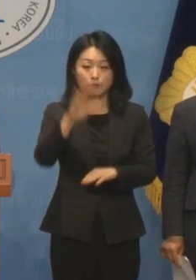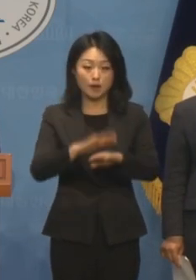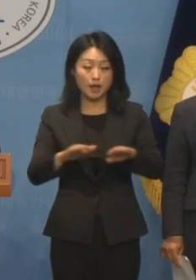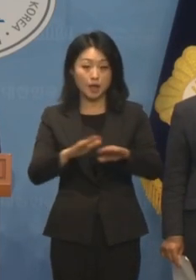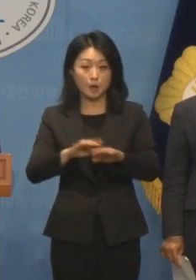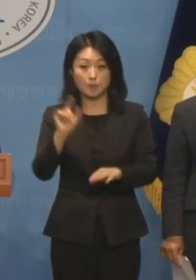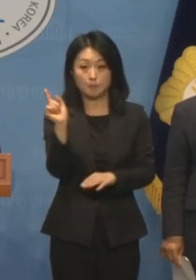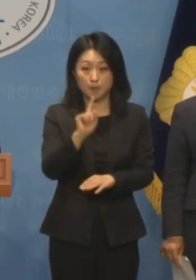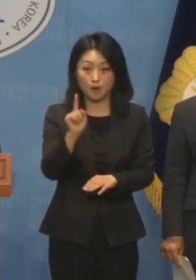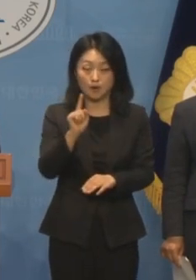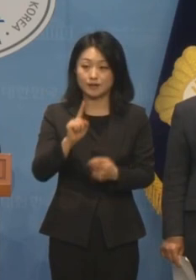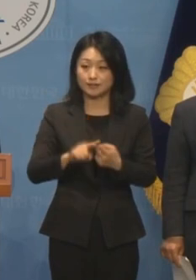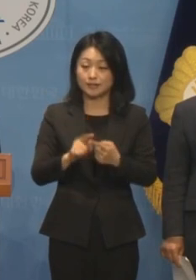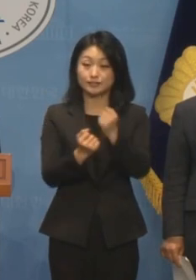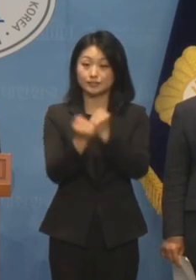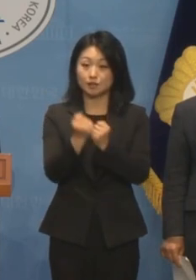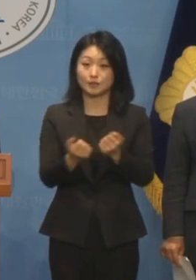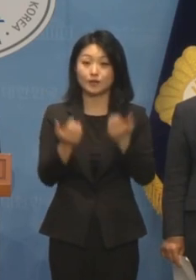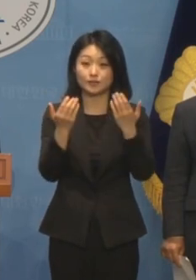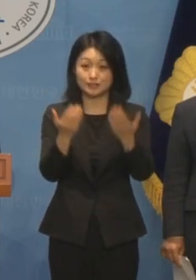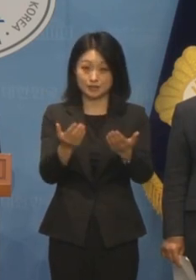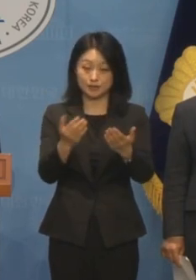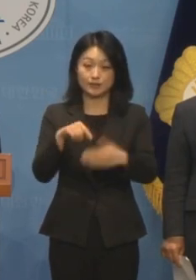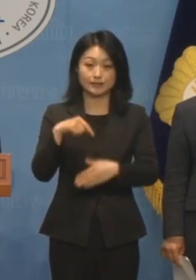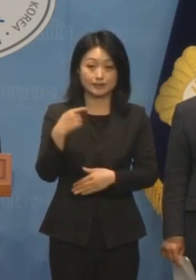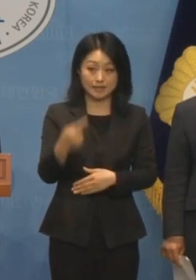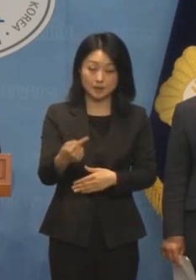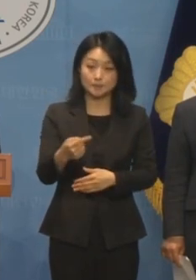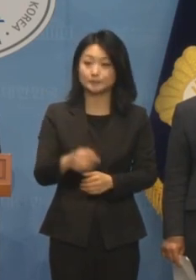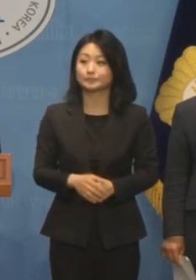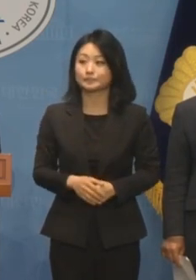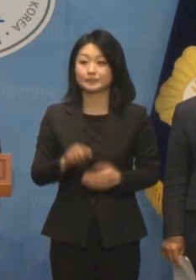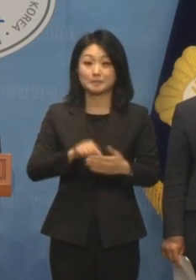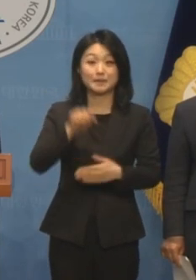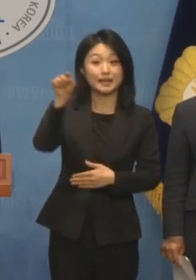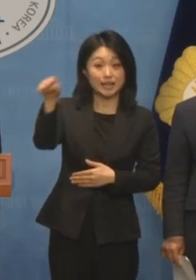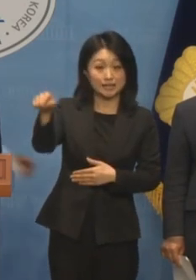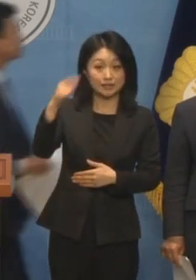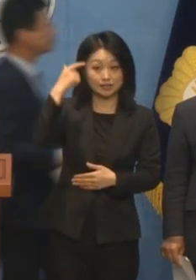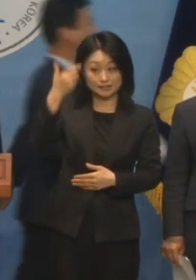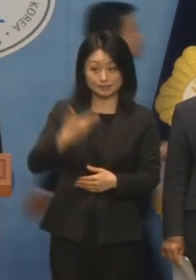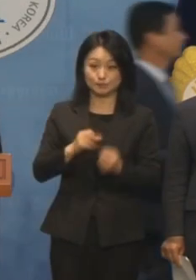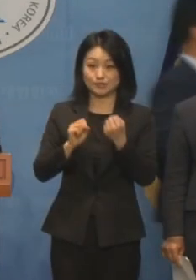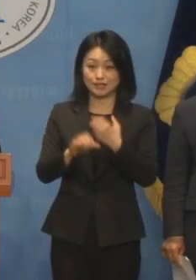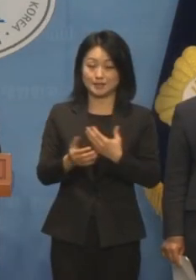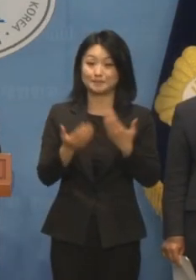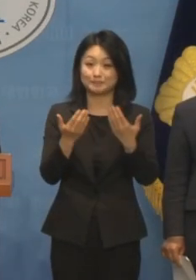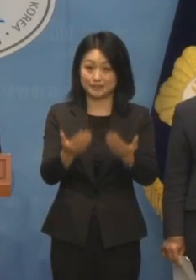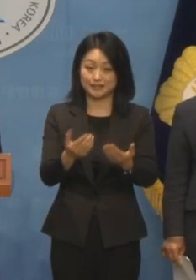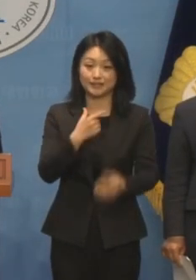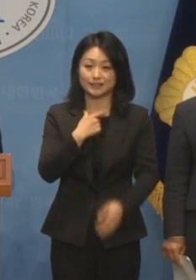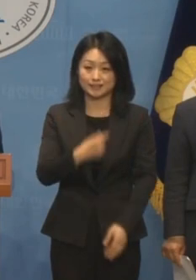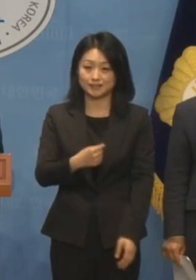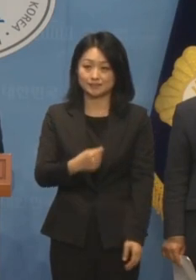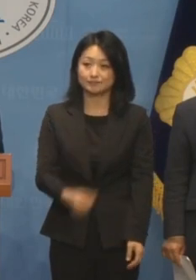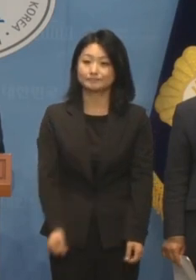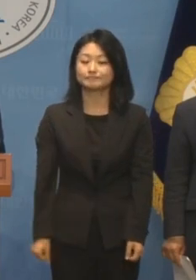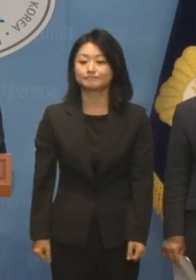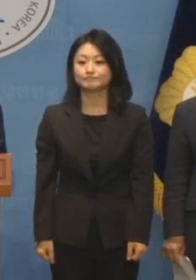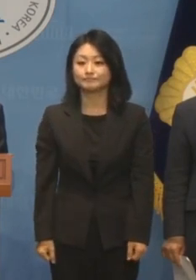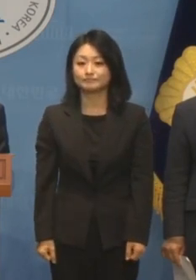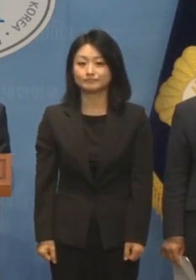것인지 회견문을 우선 낭독한 다음에 밖에서 질의응답에 응하도록 그렇게 하겠습니다.